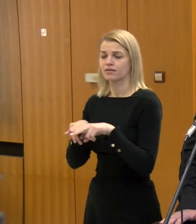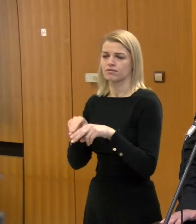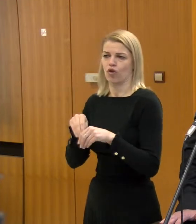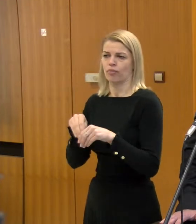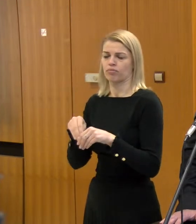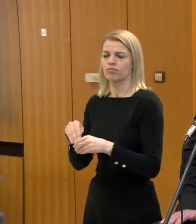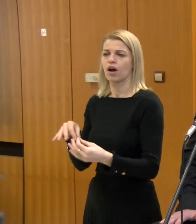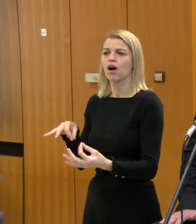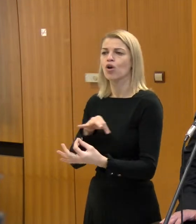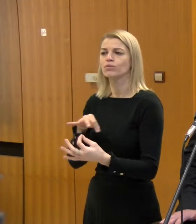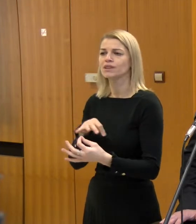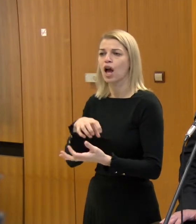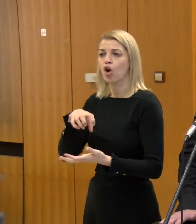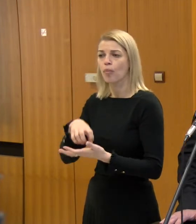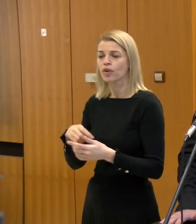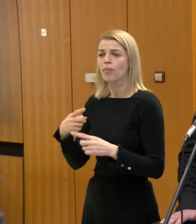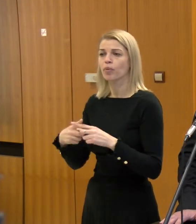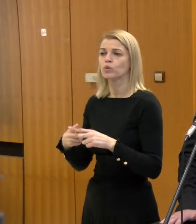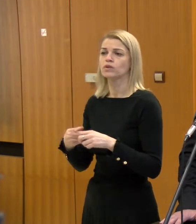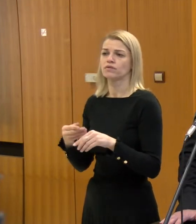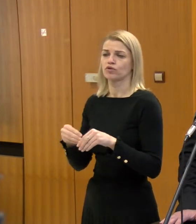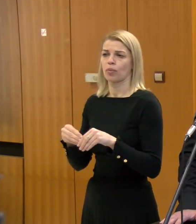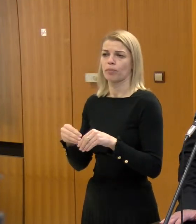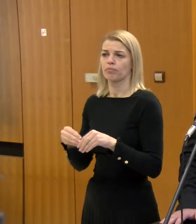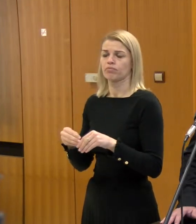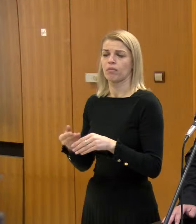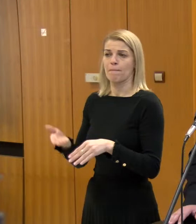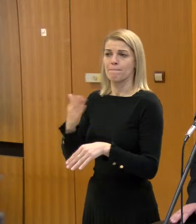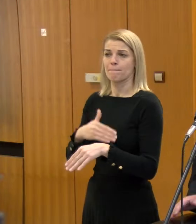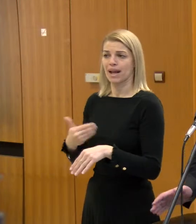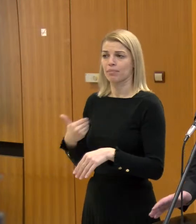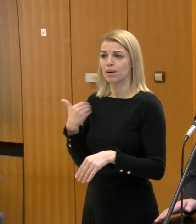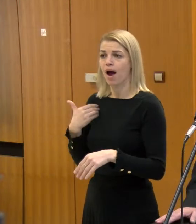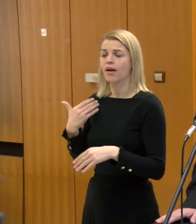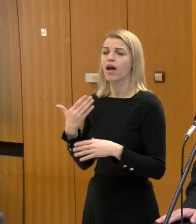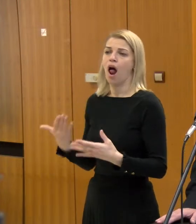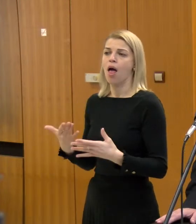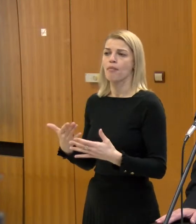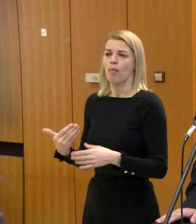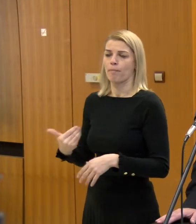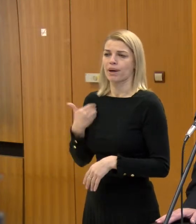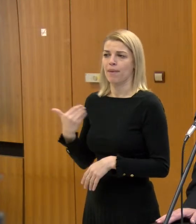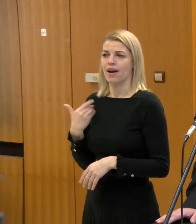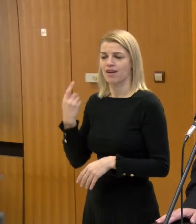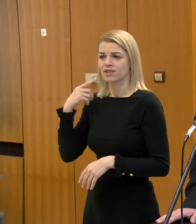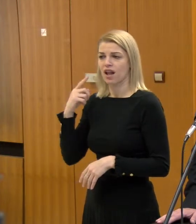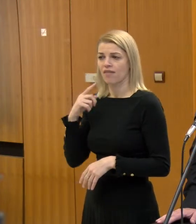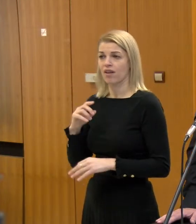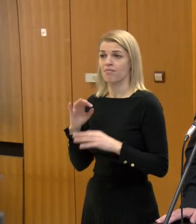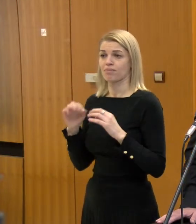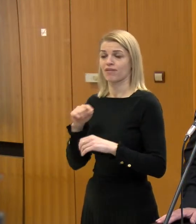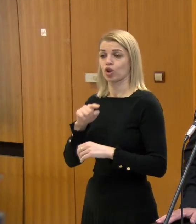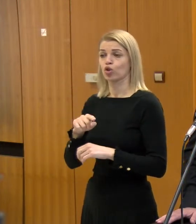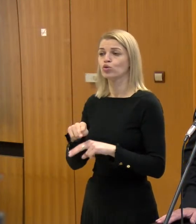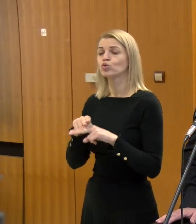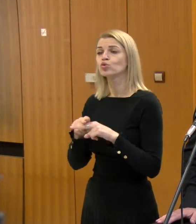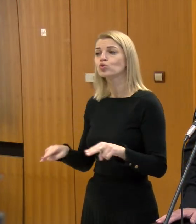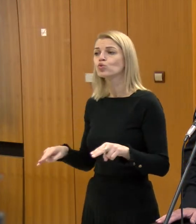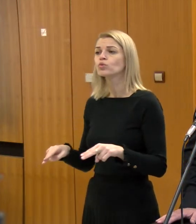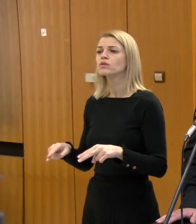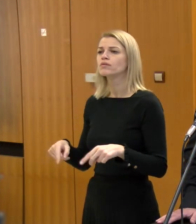do predprimárneho a primárneho vzdelávania. No a práve to je ten problém, ktorý súd vytýka. Áno.